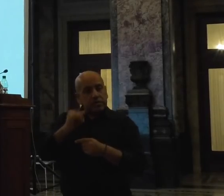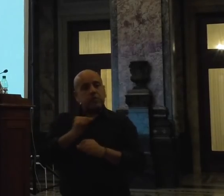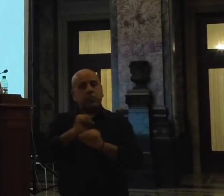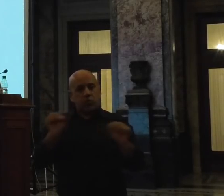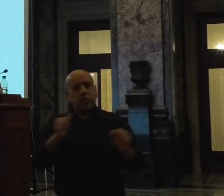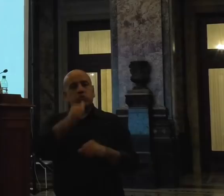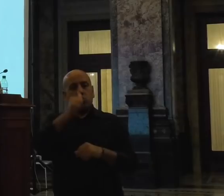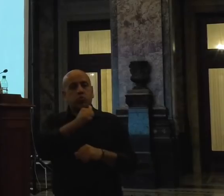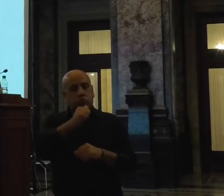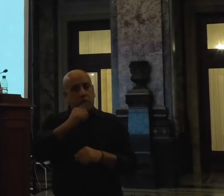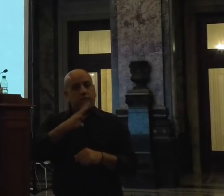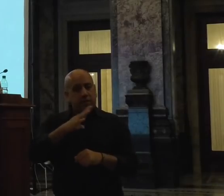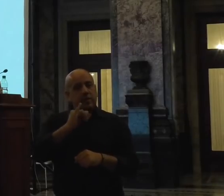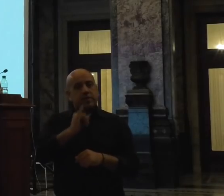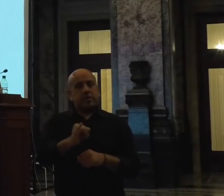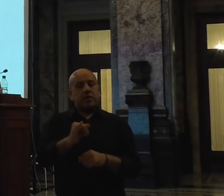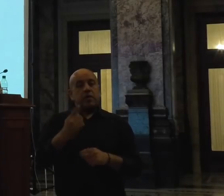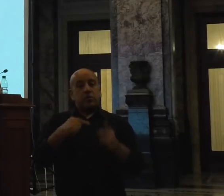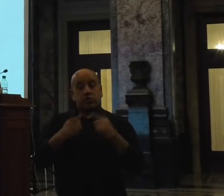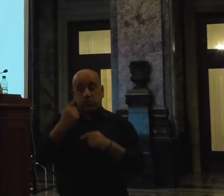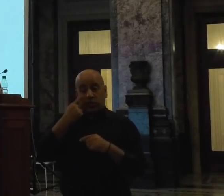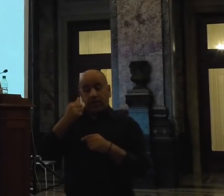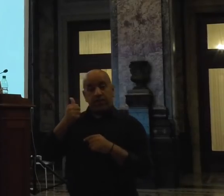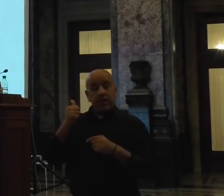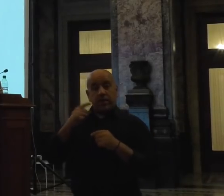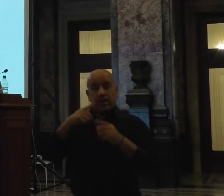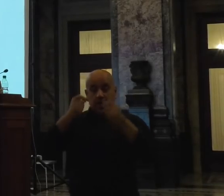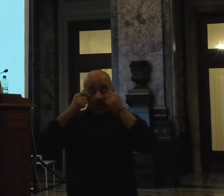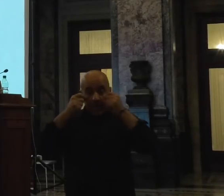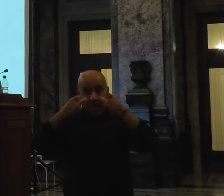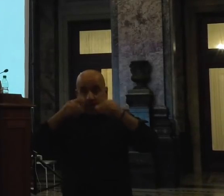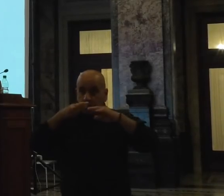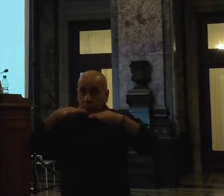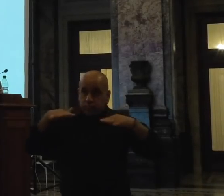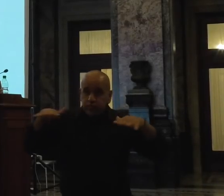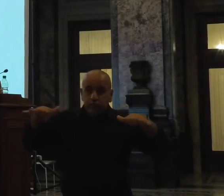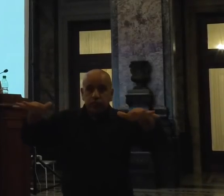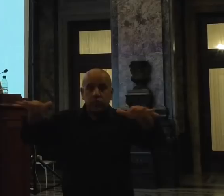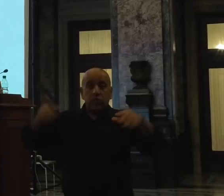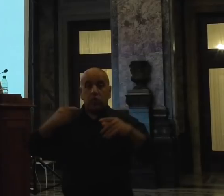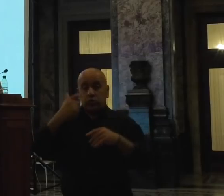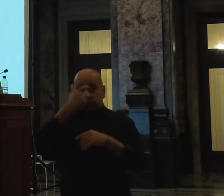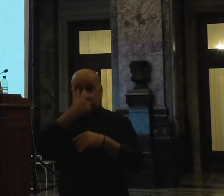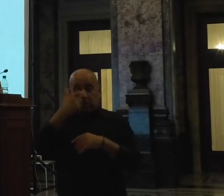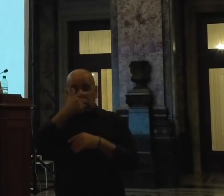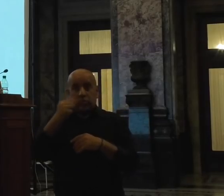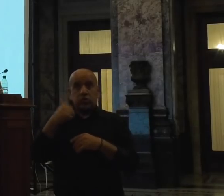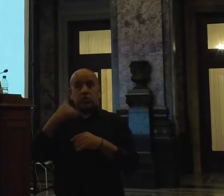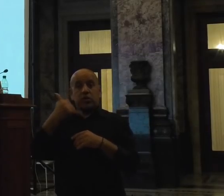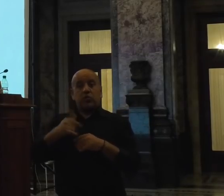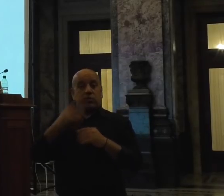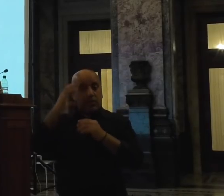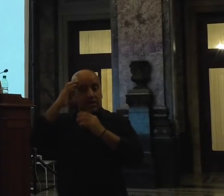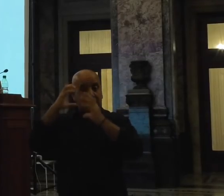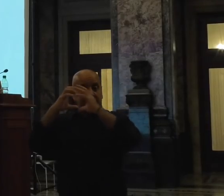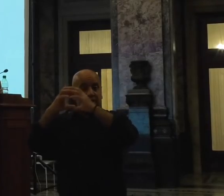recuperaba. Entonces, si ustedes ven que este es el campo visual de una persona con ceguera, si ellos tuvieron un infarto cerebral en